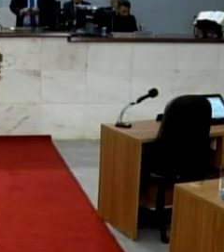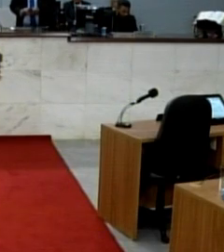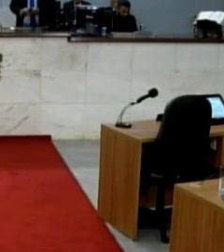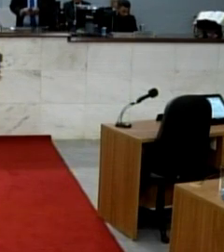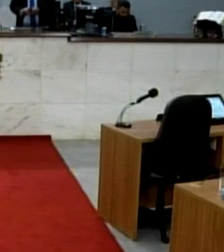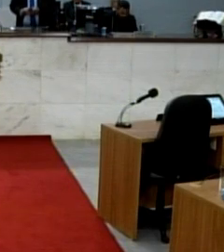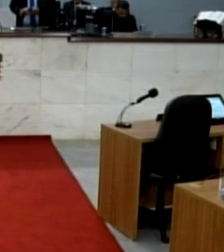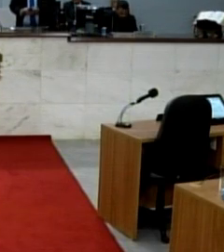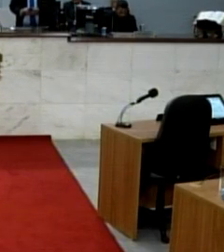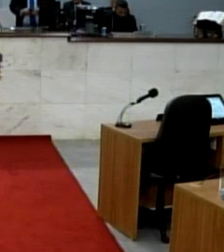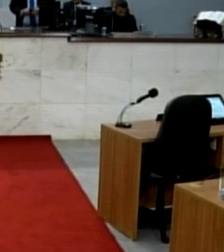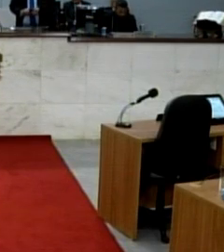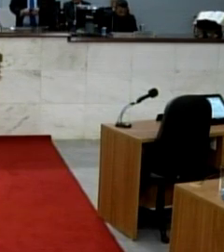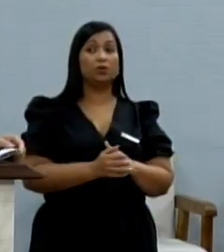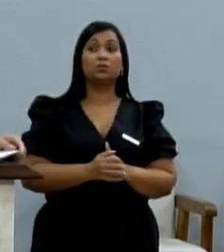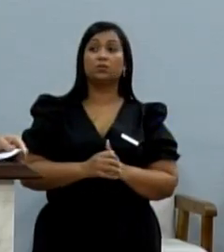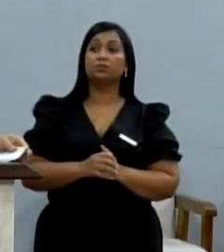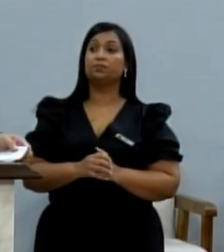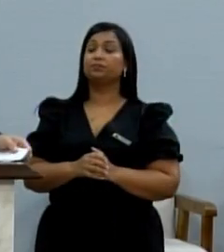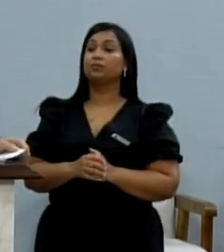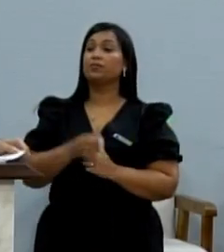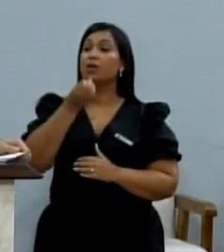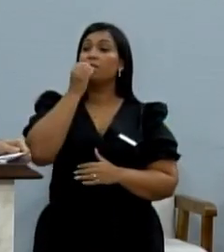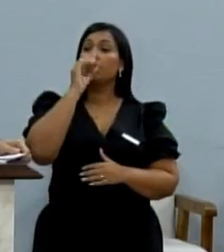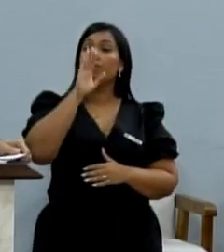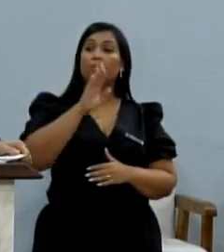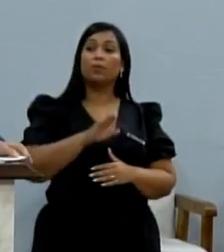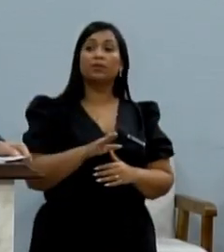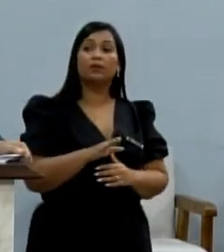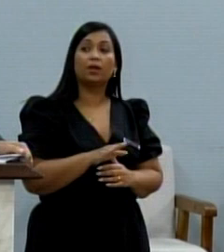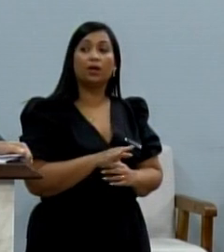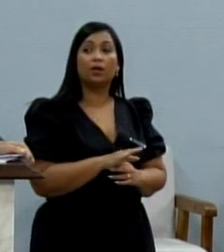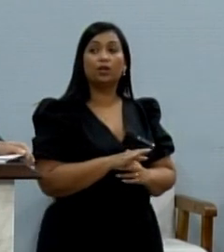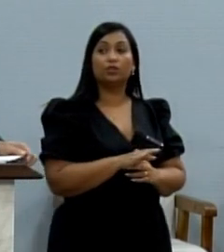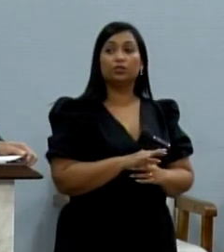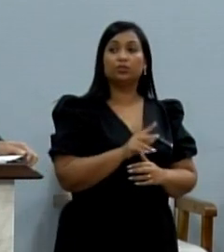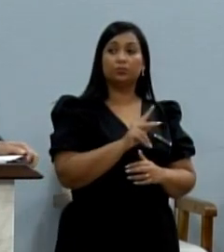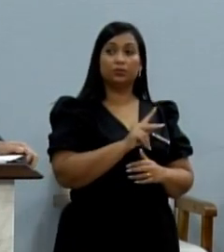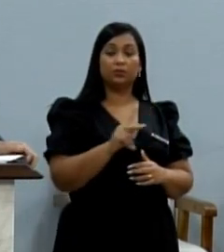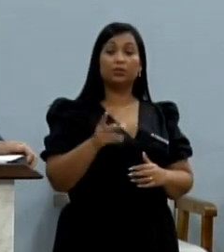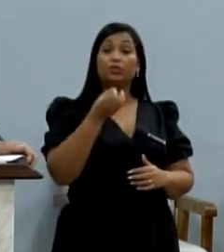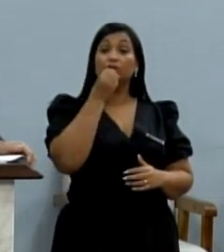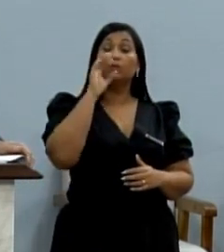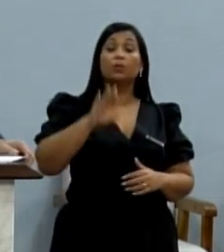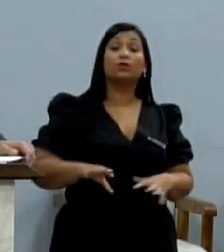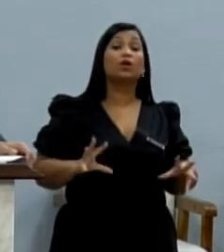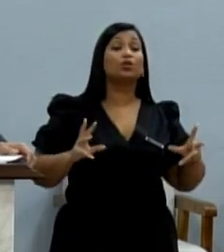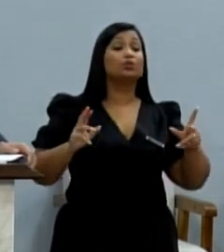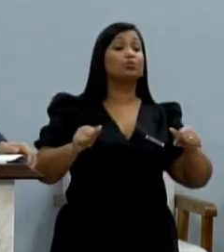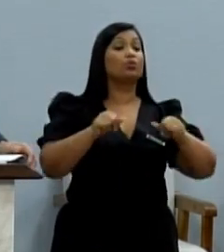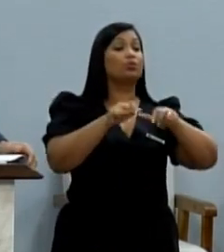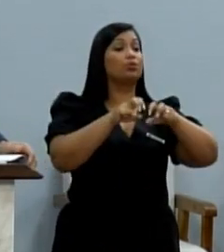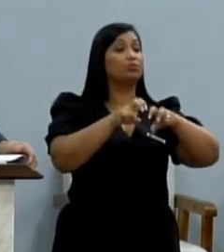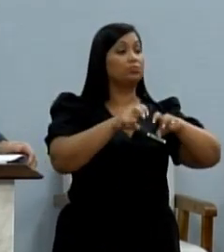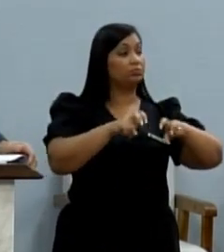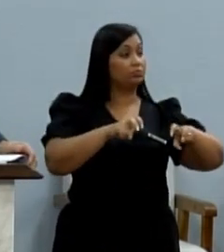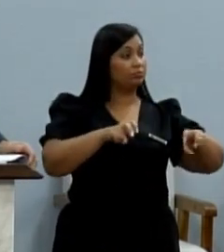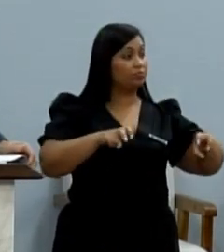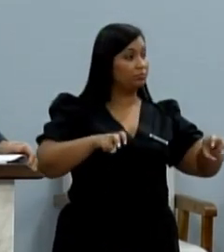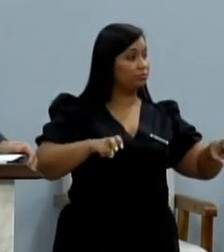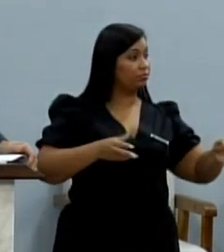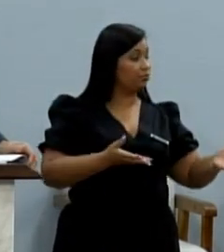mais uma vez uma boa tarde Presidente Boa tarde a toda a mesa diretora Quero